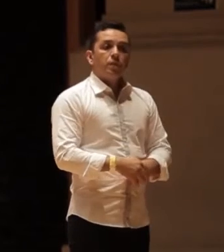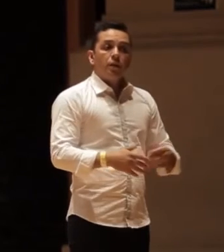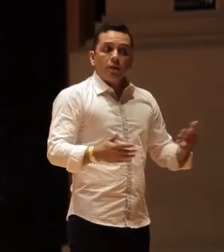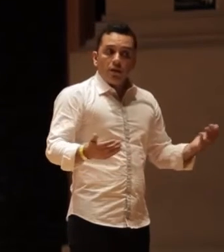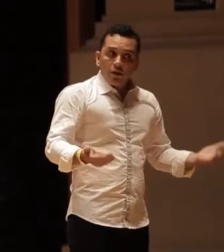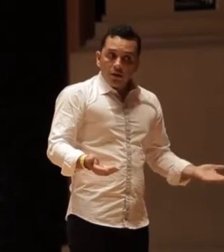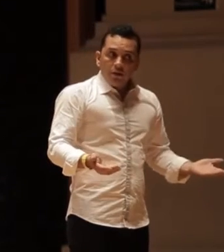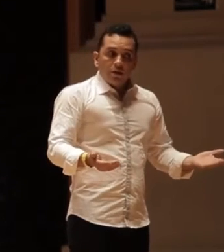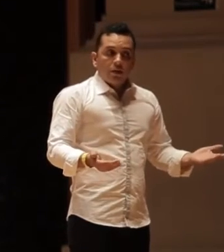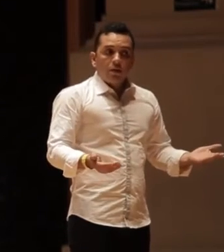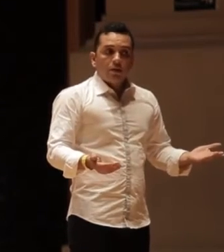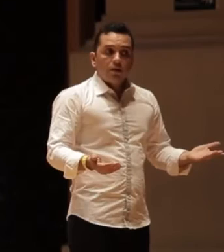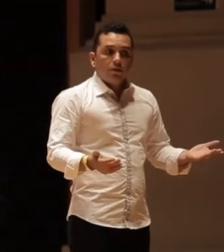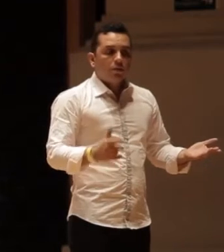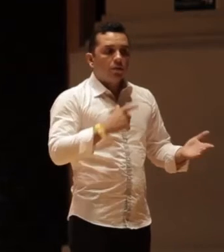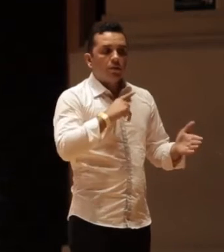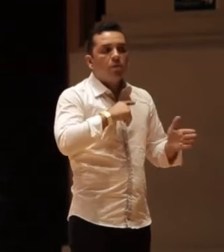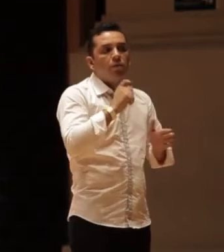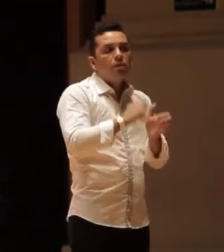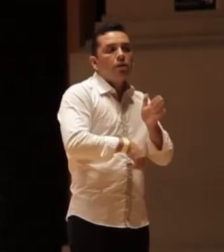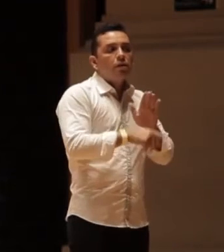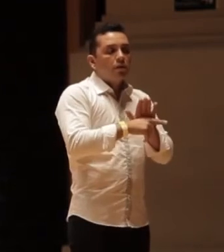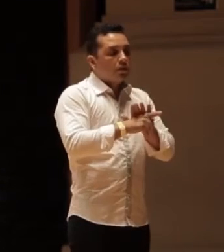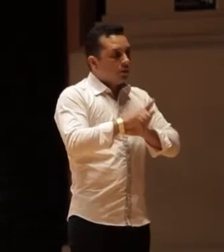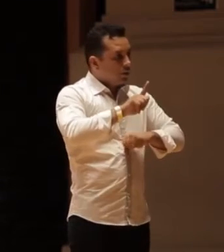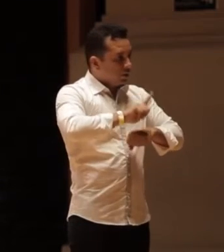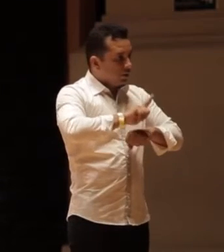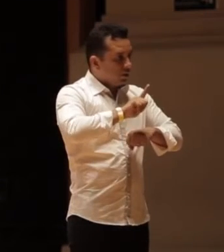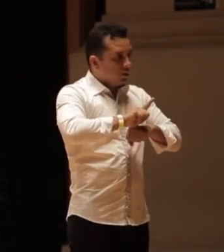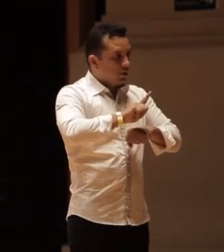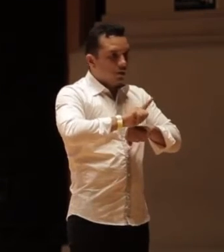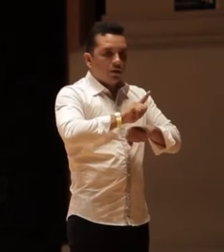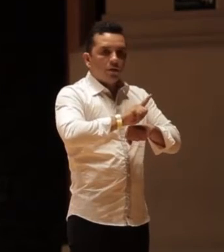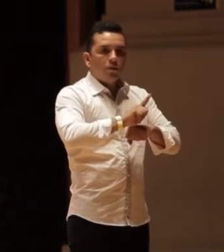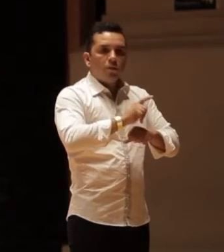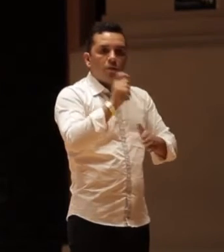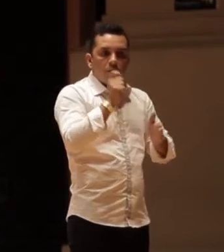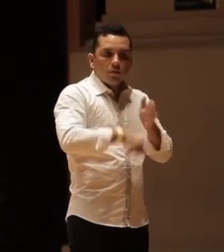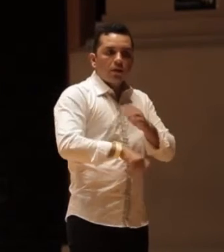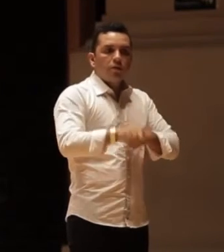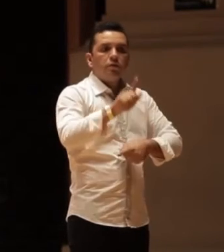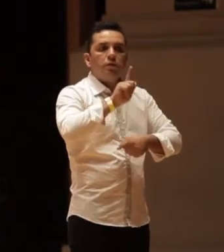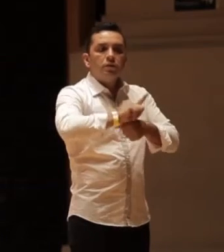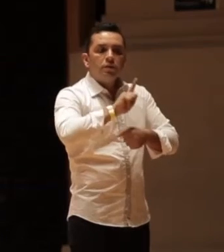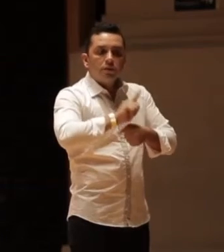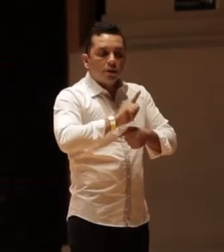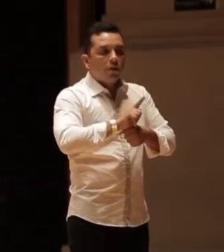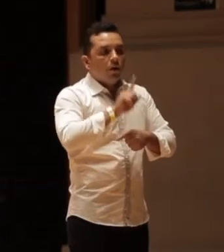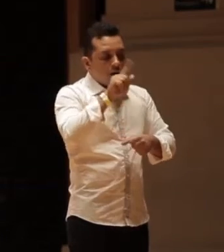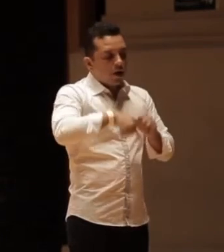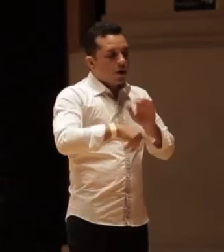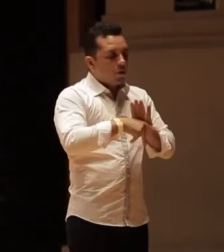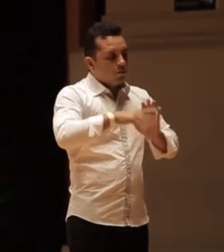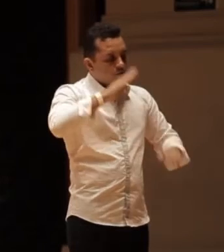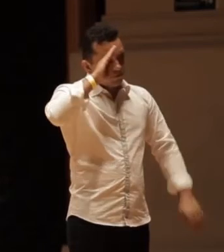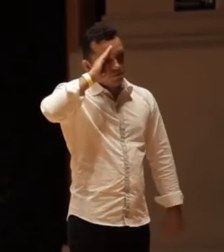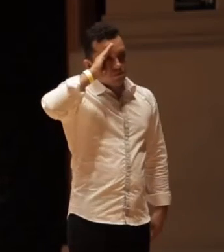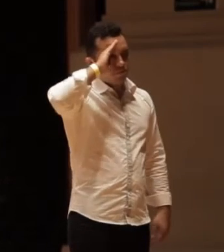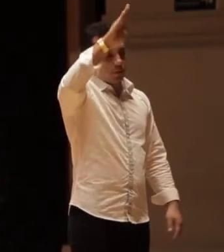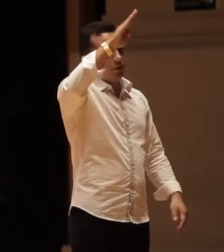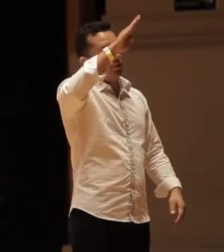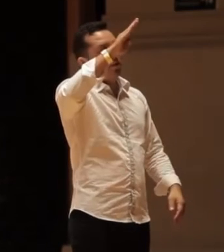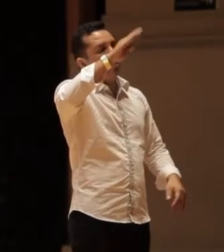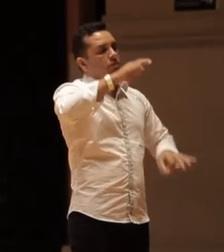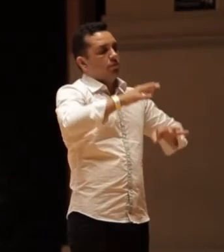então há o contrato de gestão eu costumo dizer o seguinte o contrato de gestão é a pedra angular de um